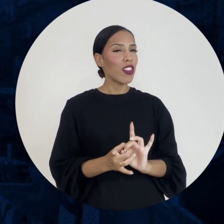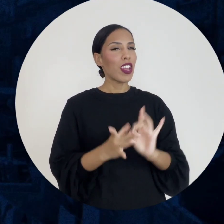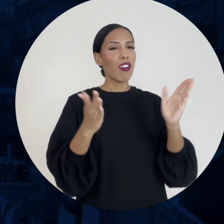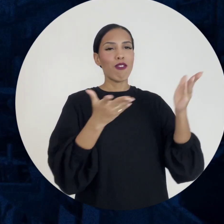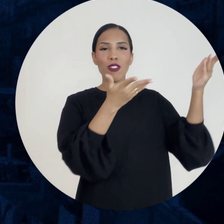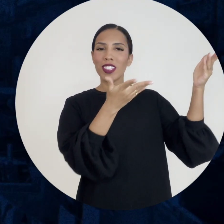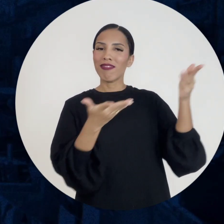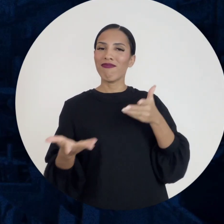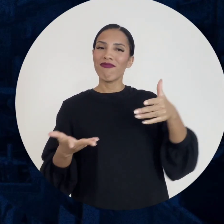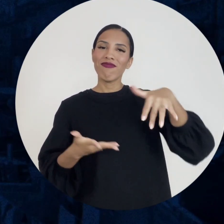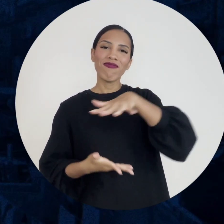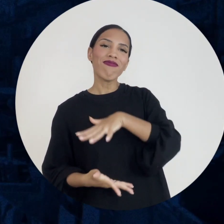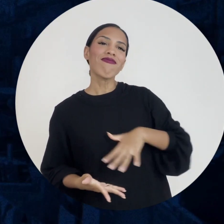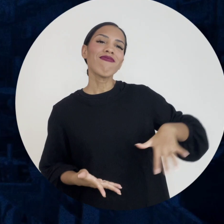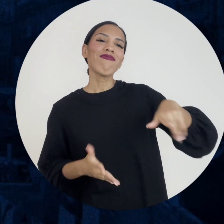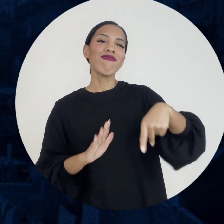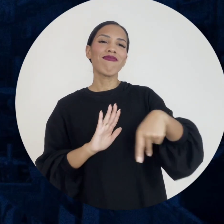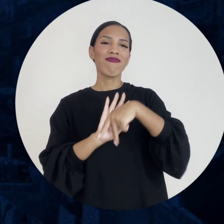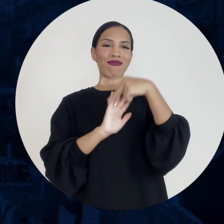seu.